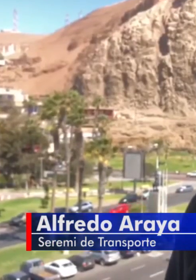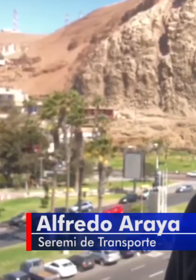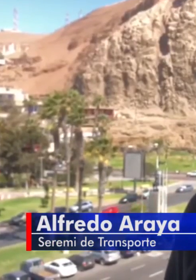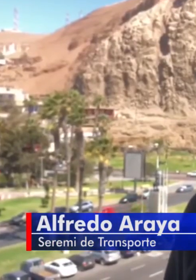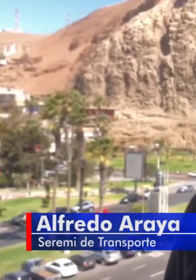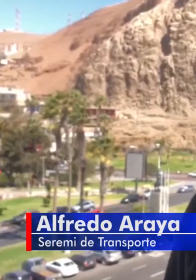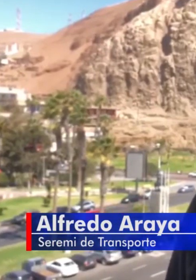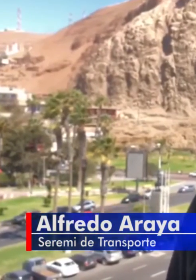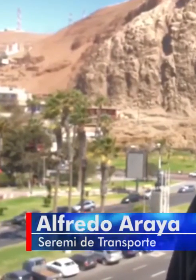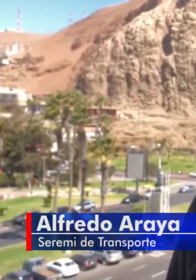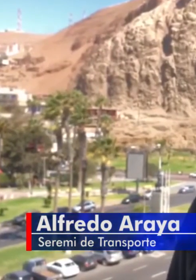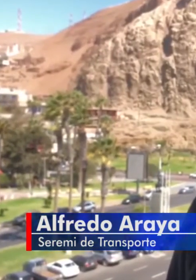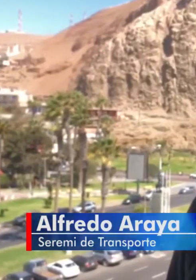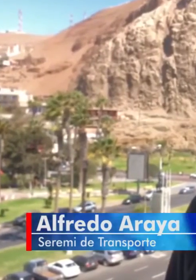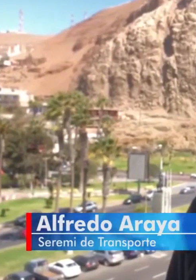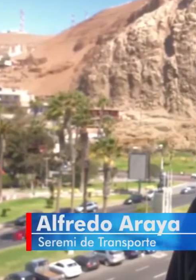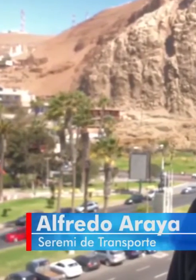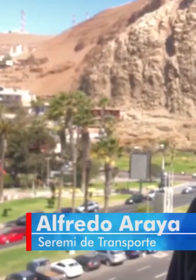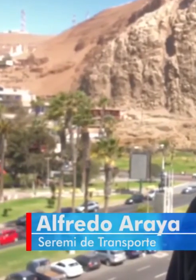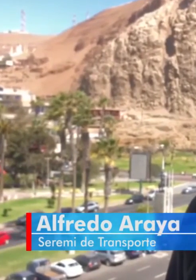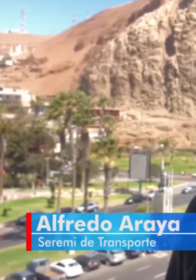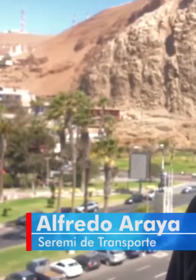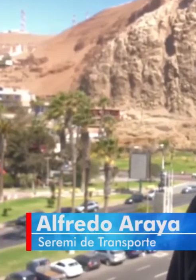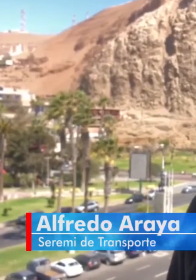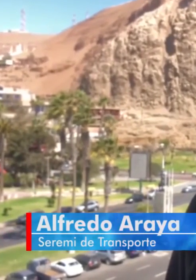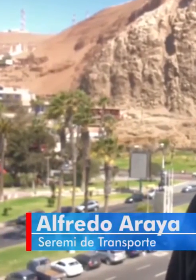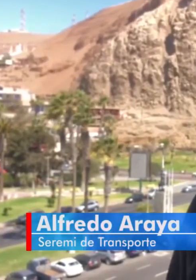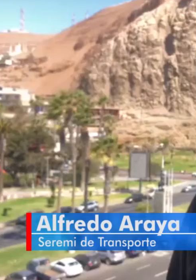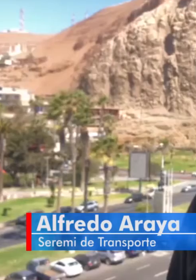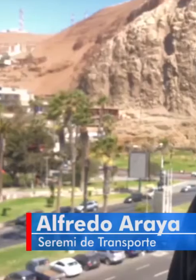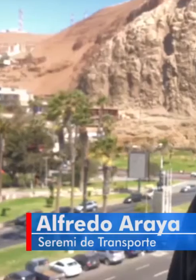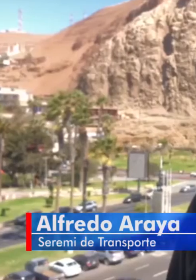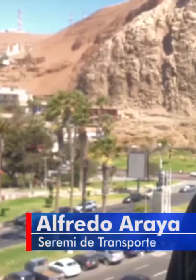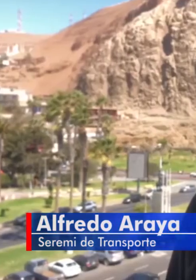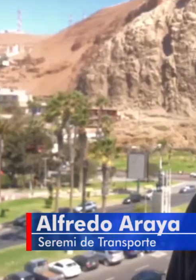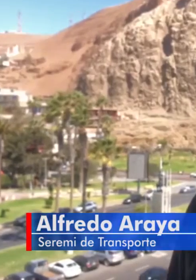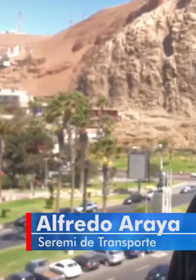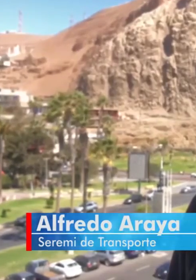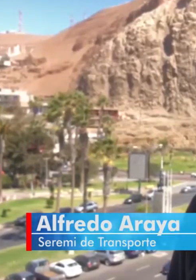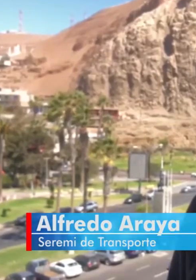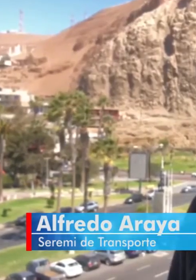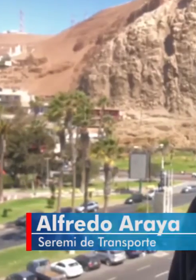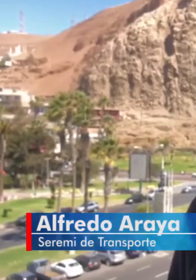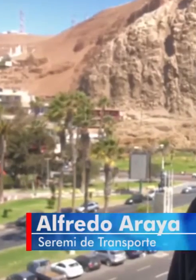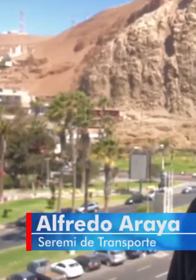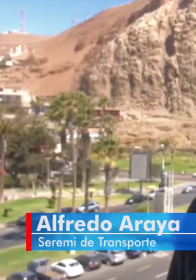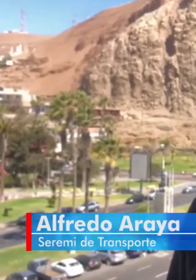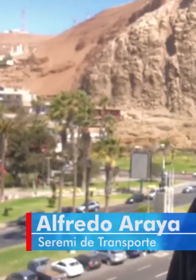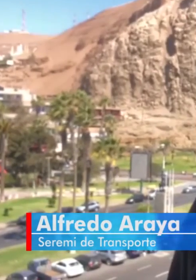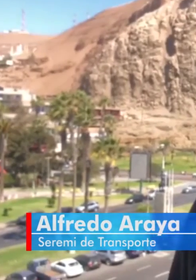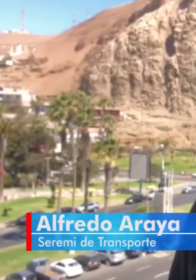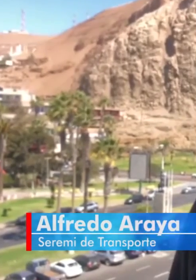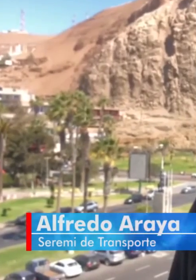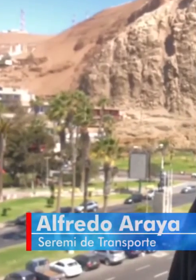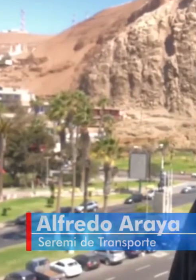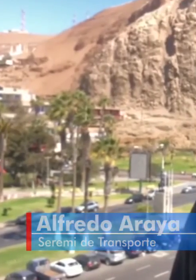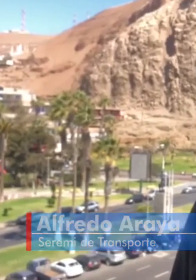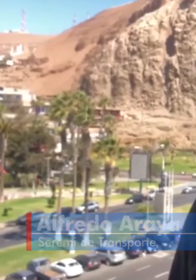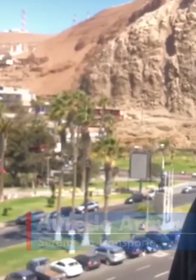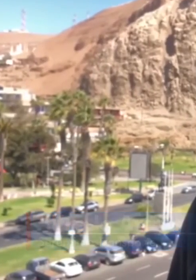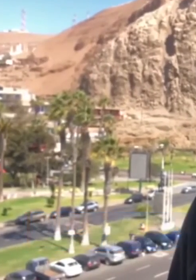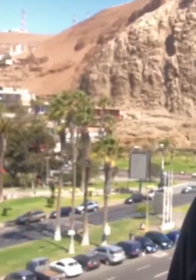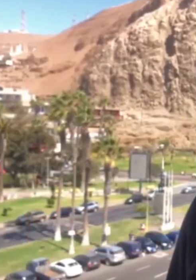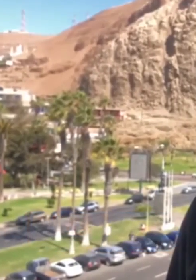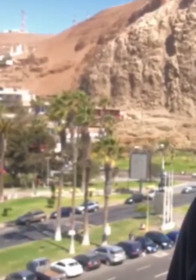3 pasajeros para guardar las distancias mínimas que son sugeridas por el Ministerio de Salud. Y con ello